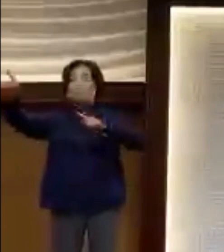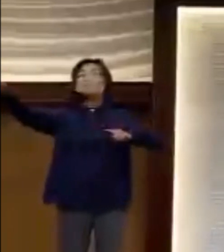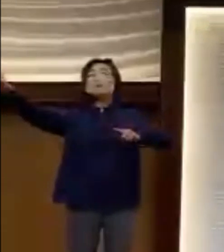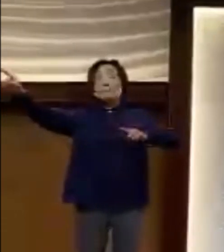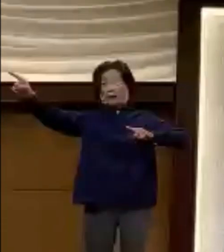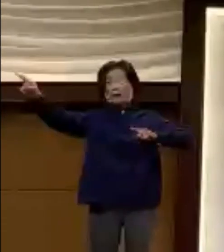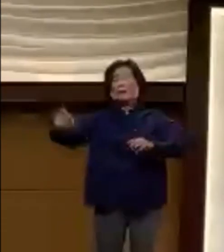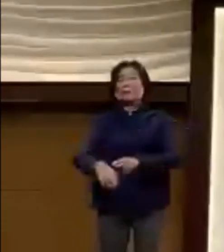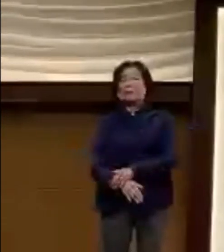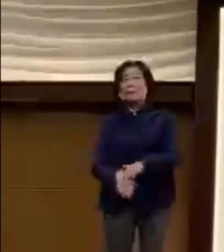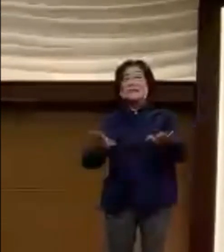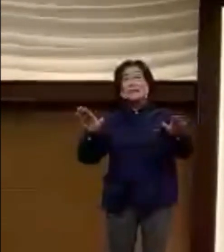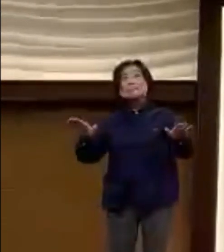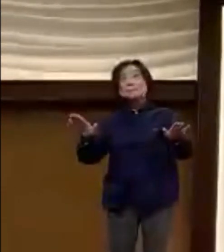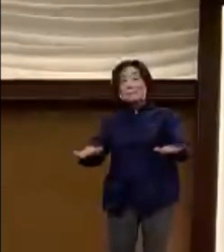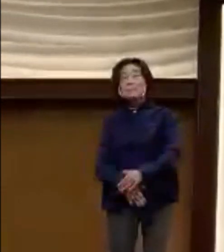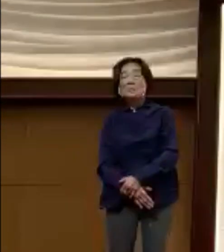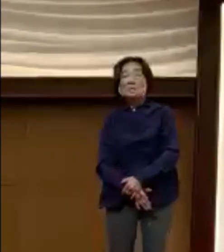は